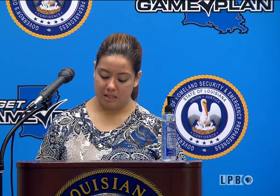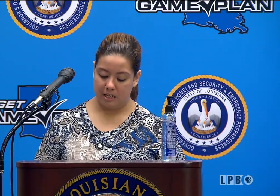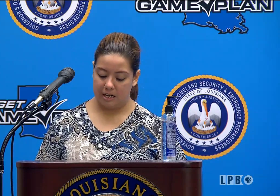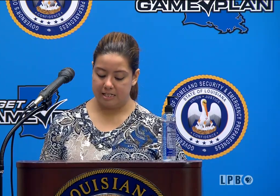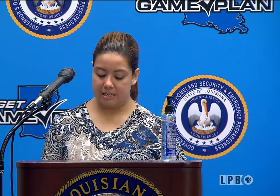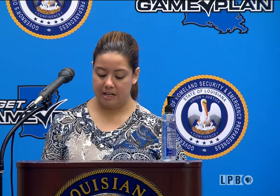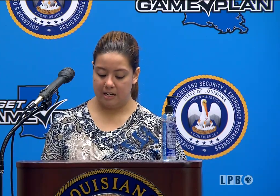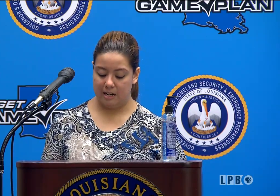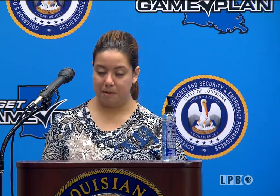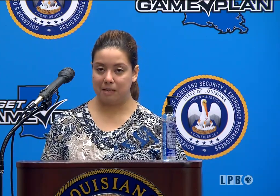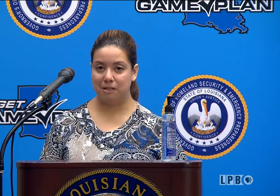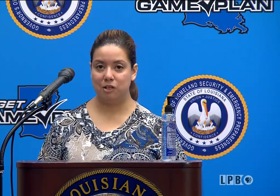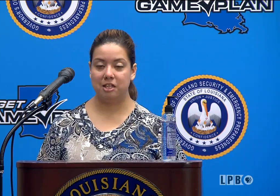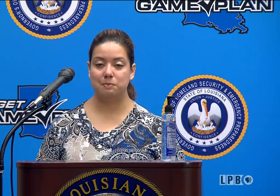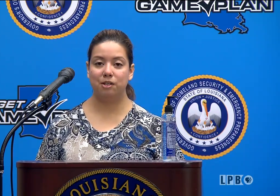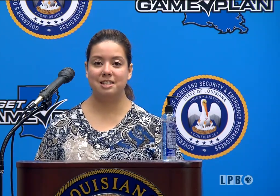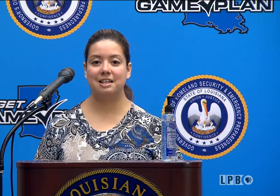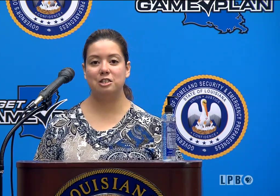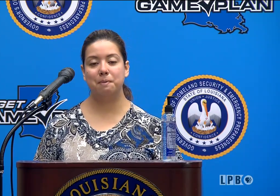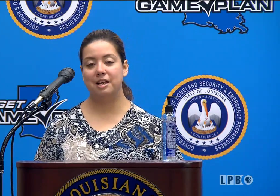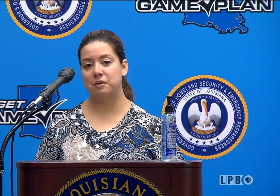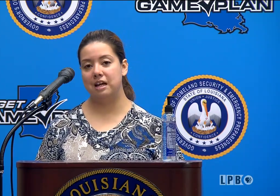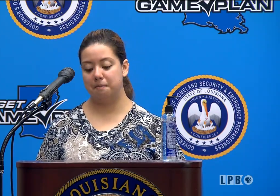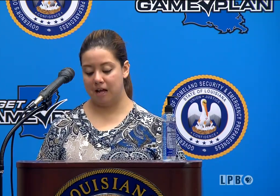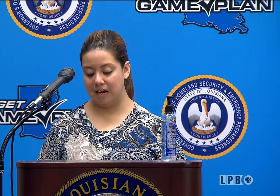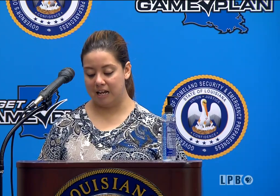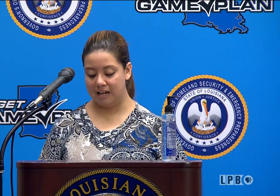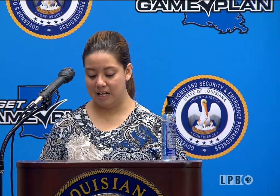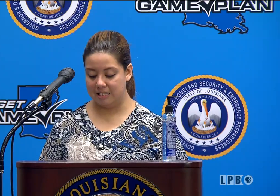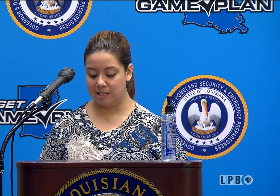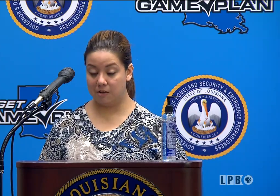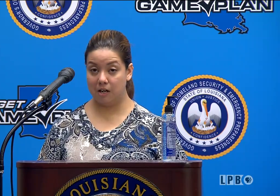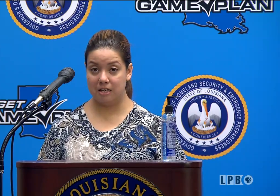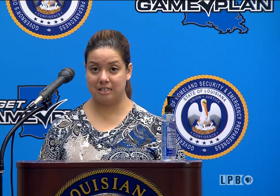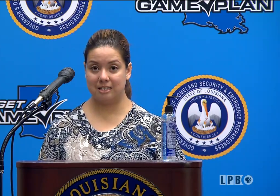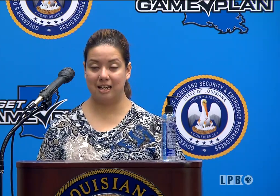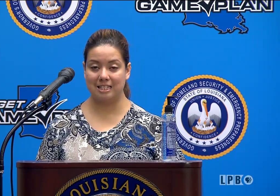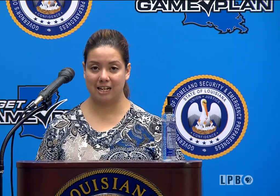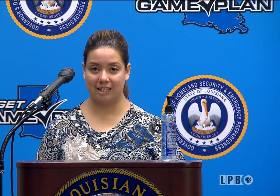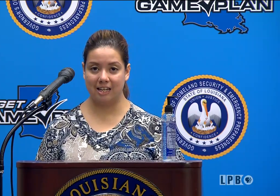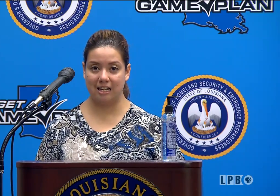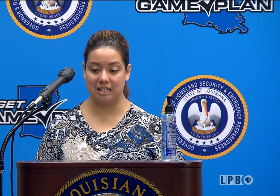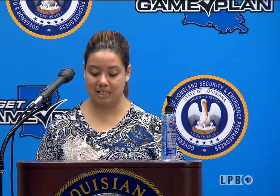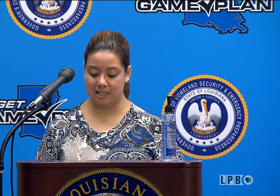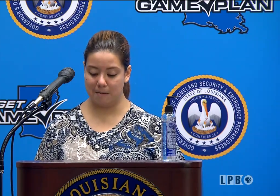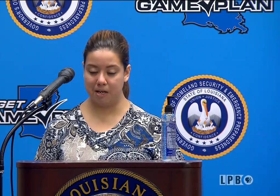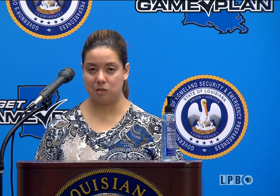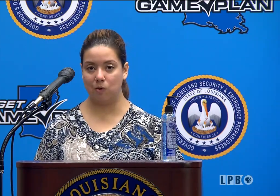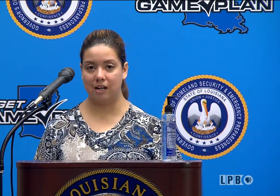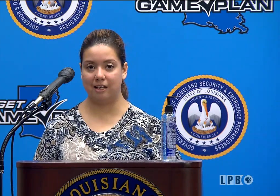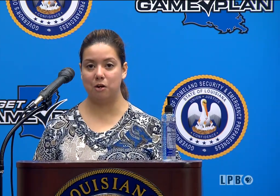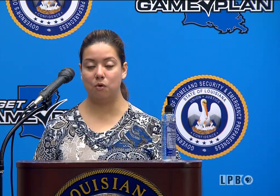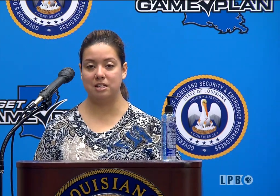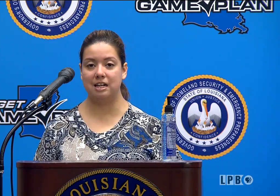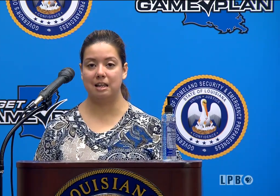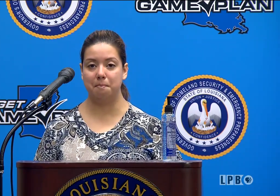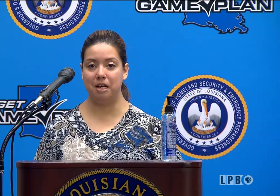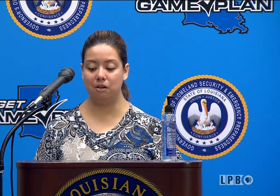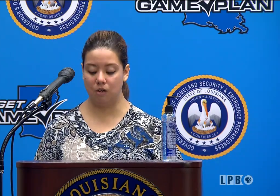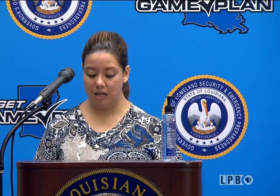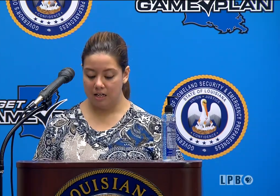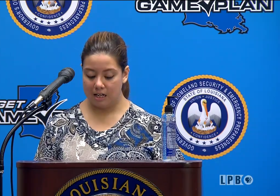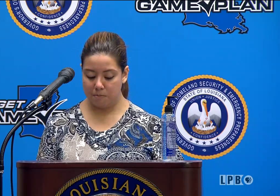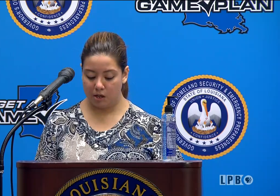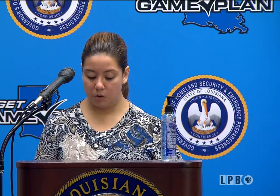volvemos a repetir, el Departamento de Transporte está listo para ayudar al cierre de las carreteras, etcétera, para asegurar de que no haya nada